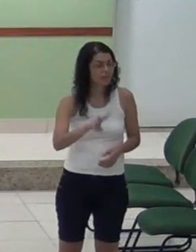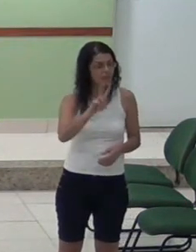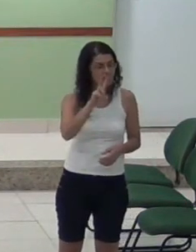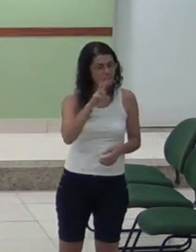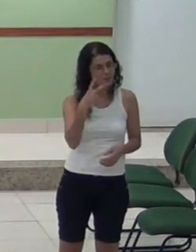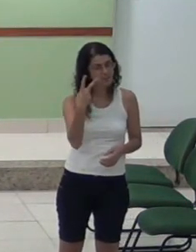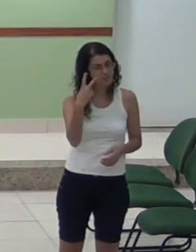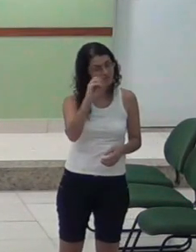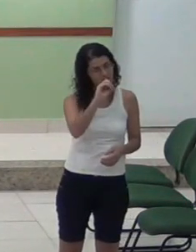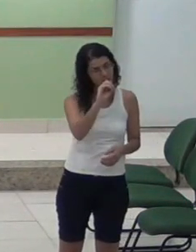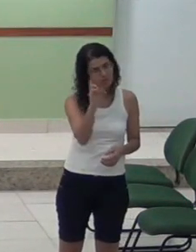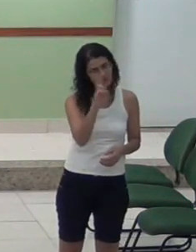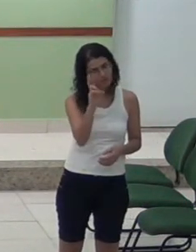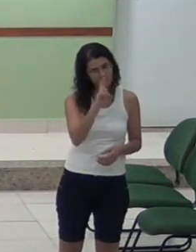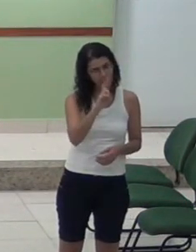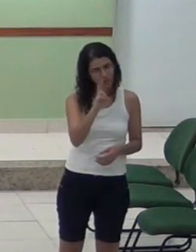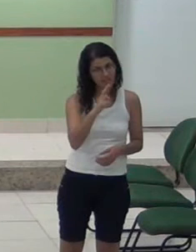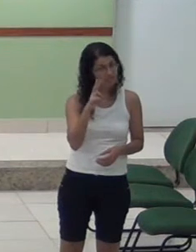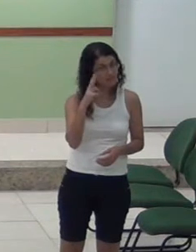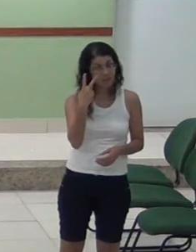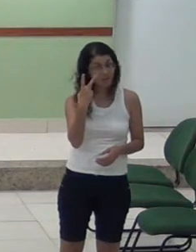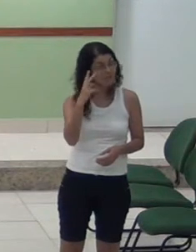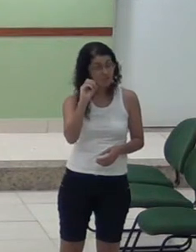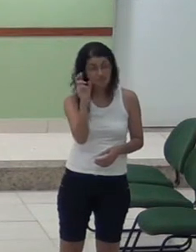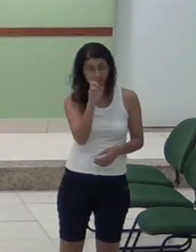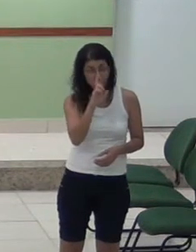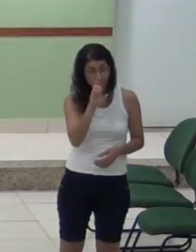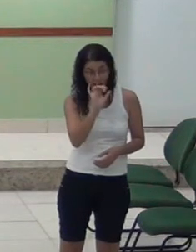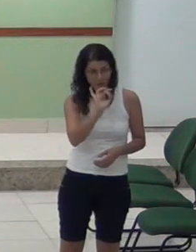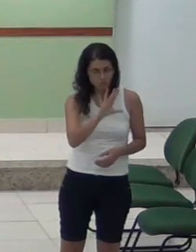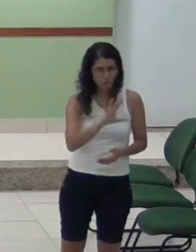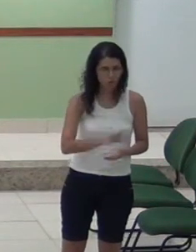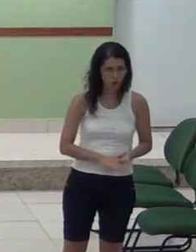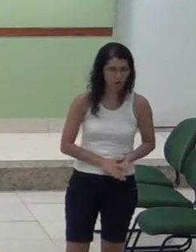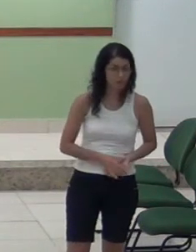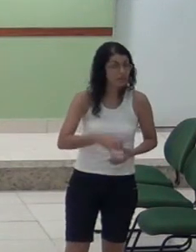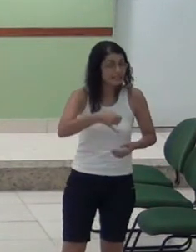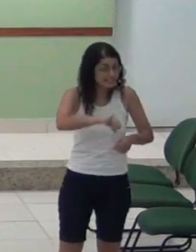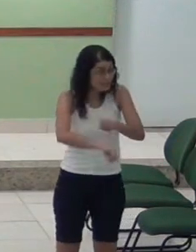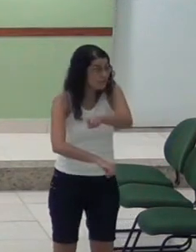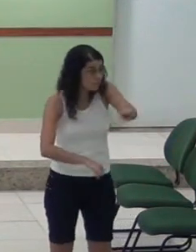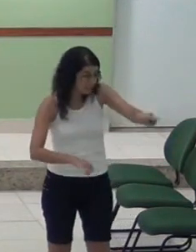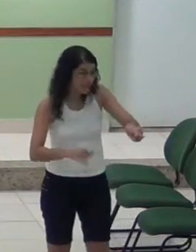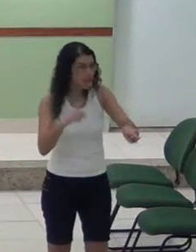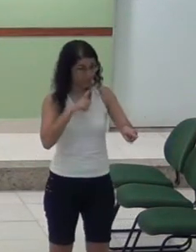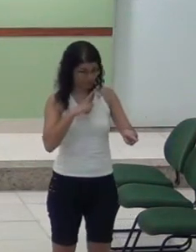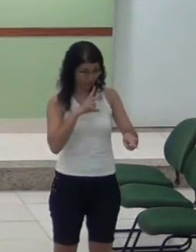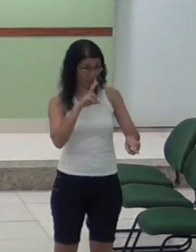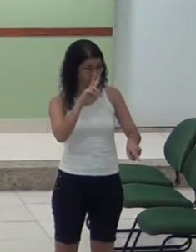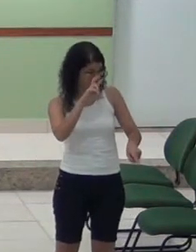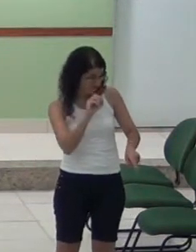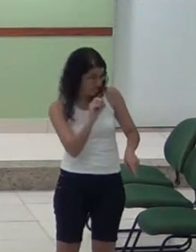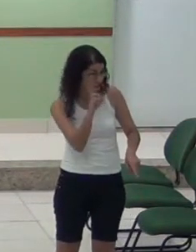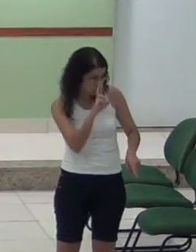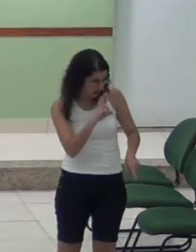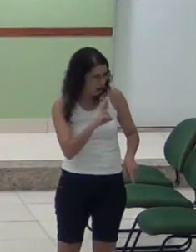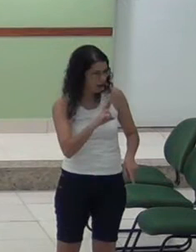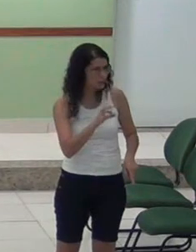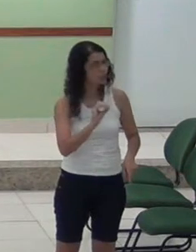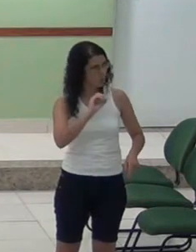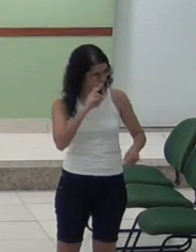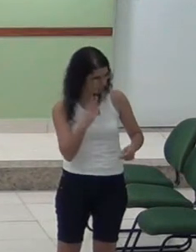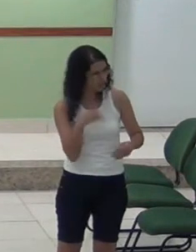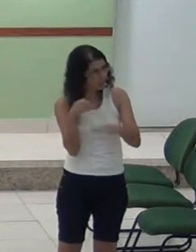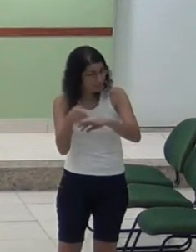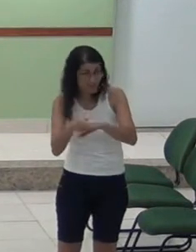favor, você que tem R$20, você vai vir. Você que não tem R$20, você